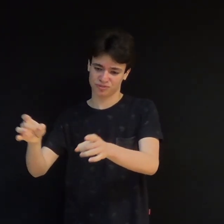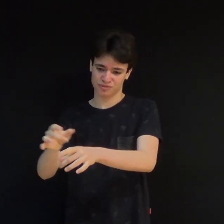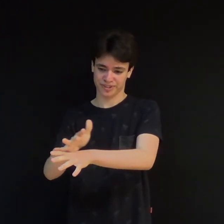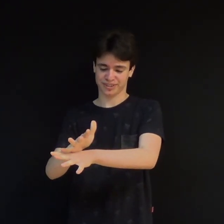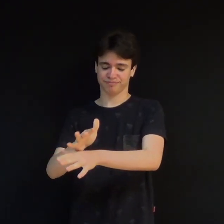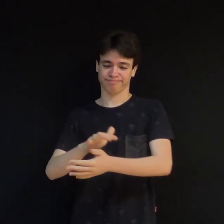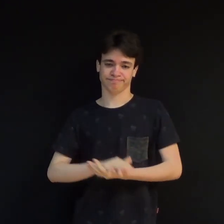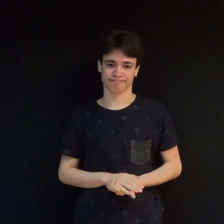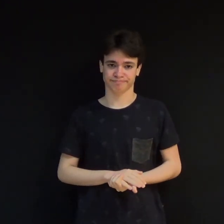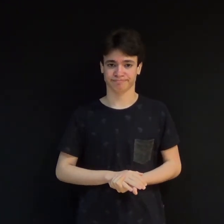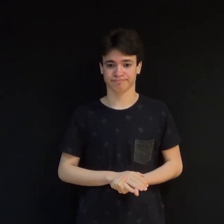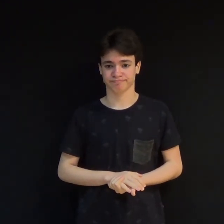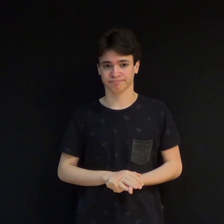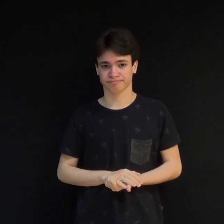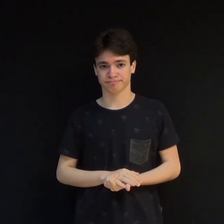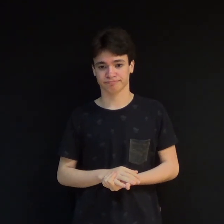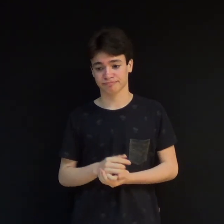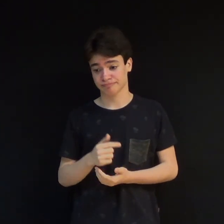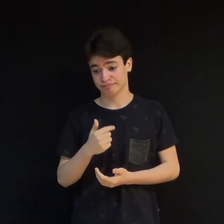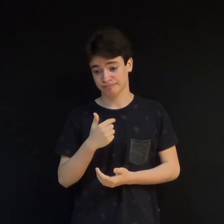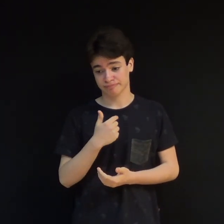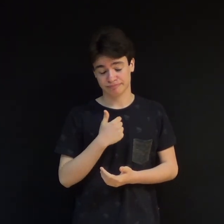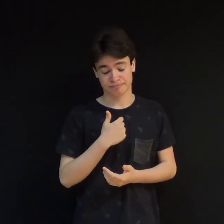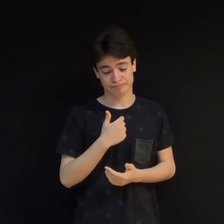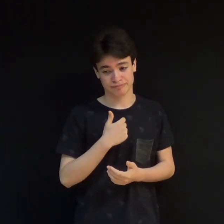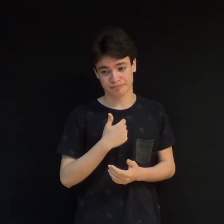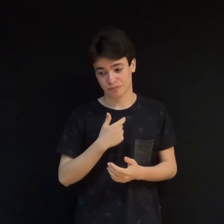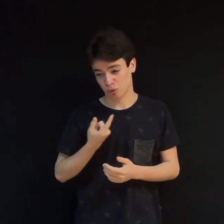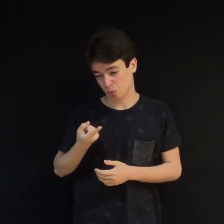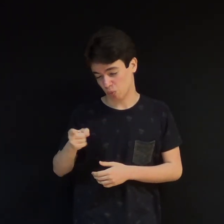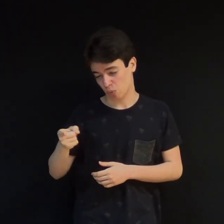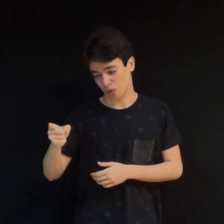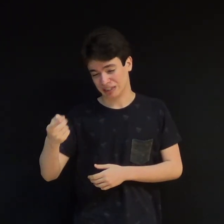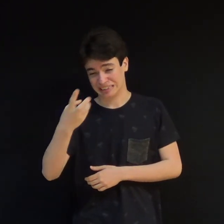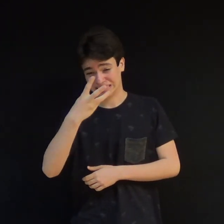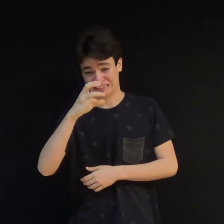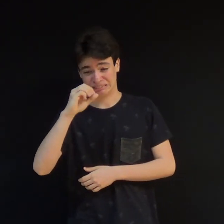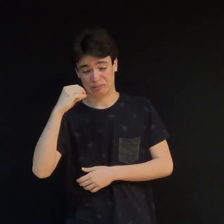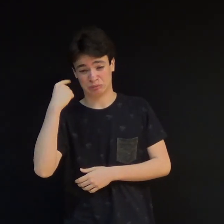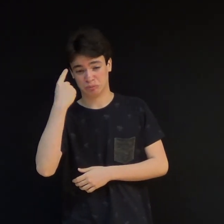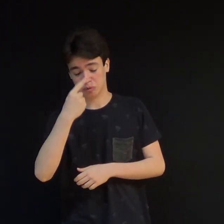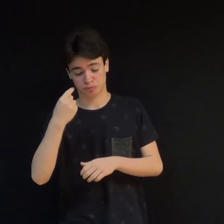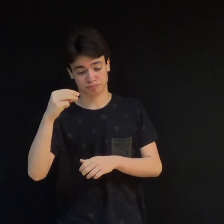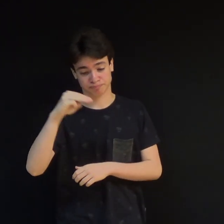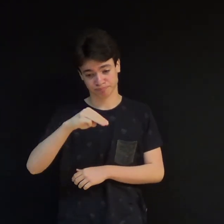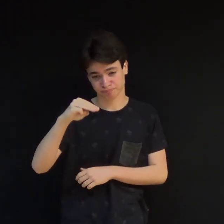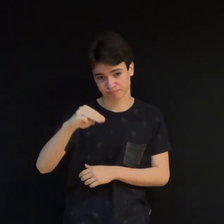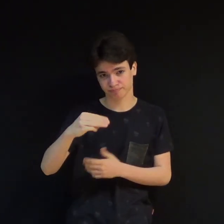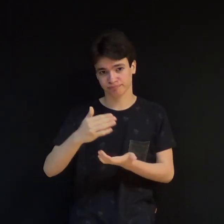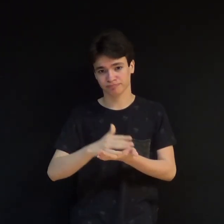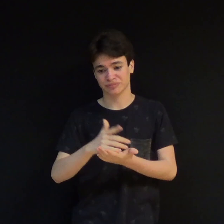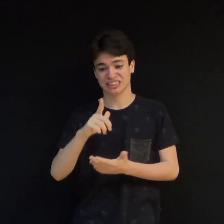minimizando minetti caminhada de 30 minutos pela bagatela de cerca de 10 quilômetros